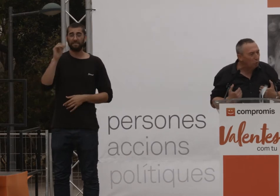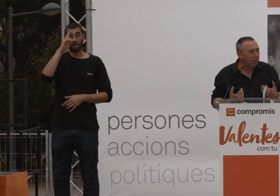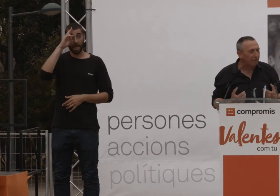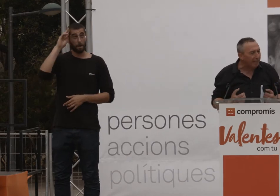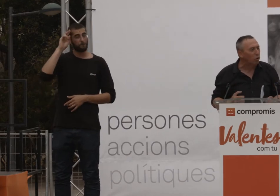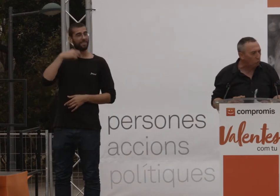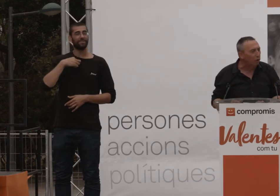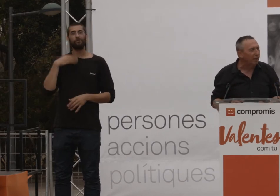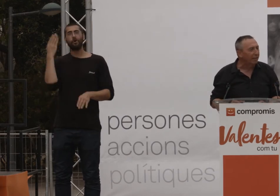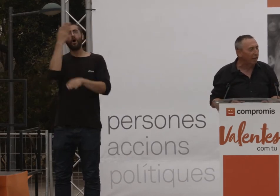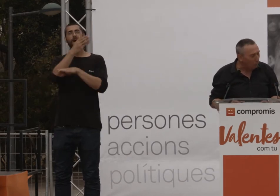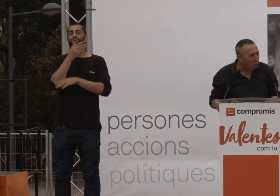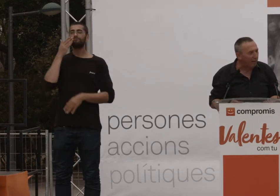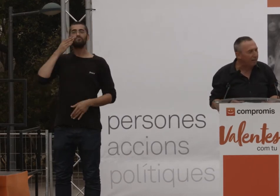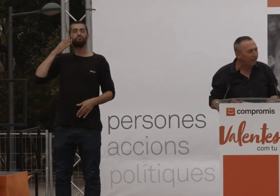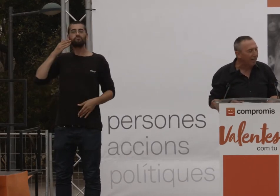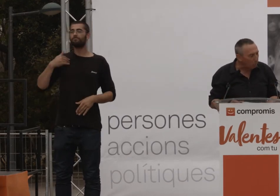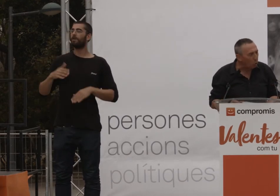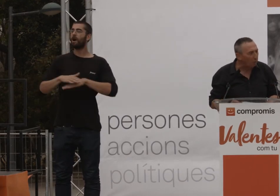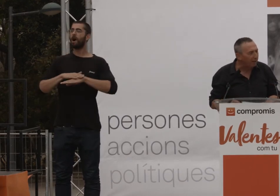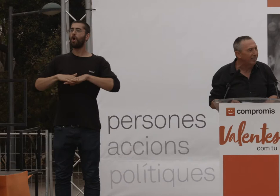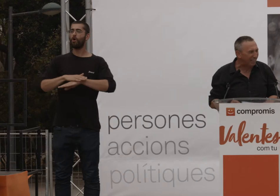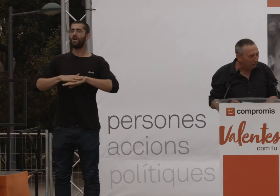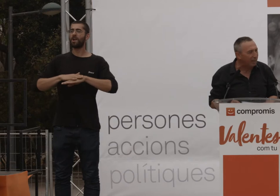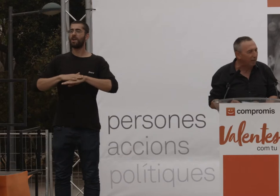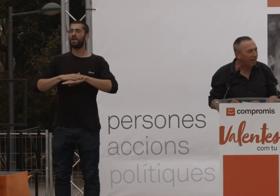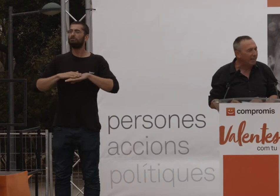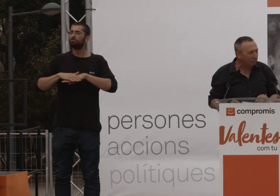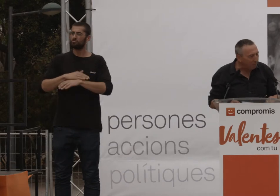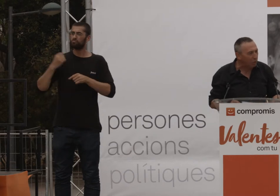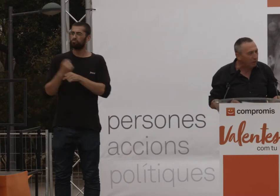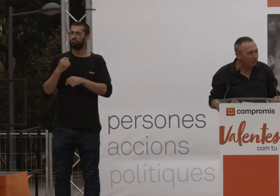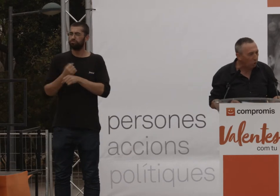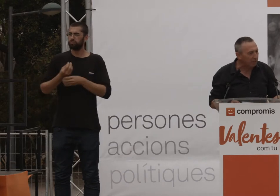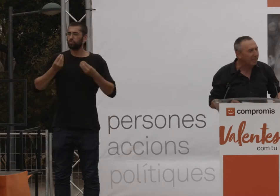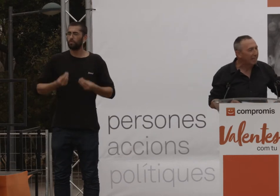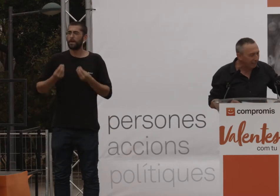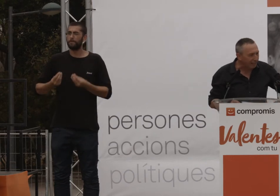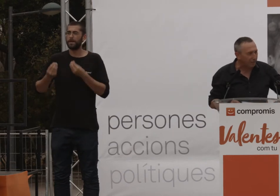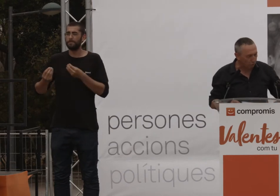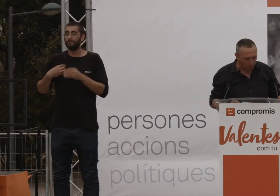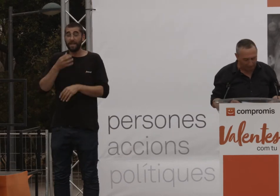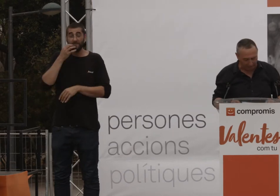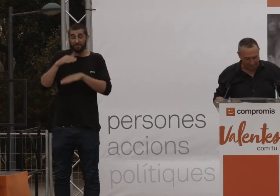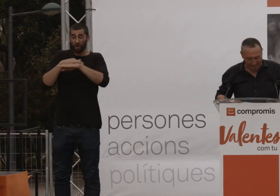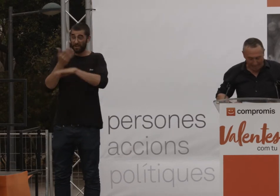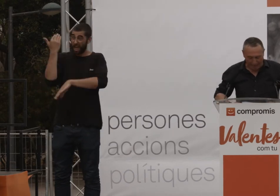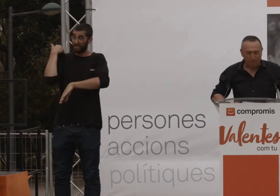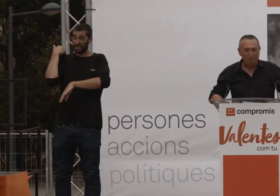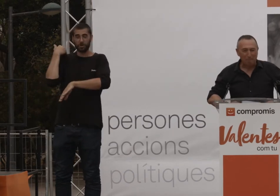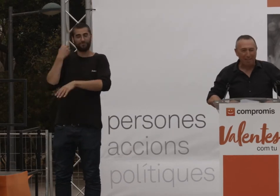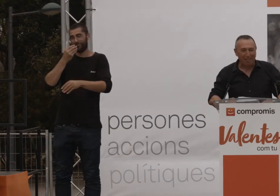jo puc dir en orgull que el meu govern treballa bé i fa millor les coses que els anteriors governs.